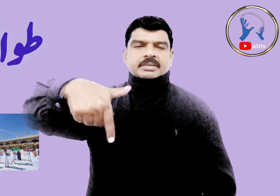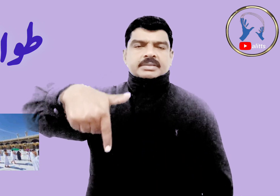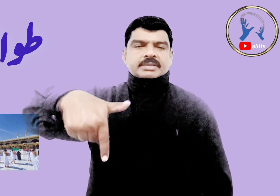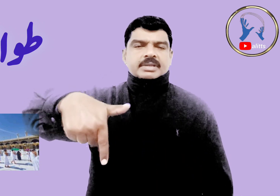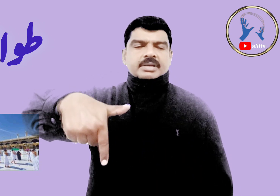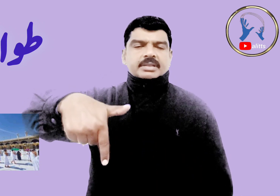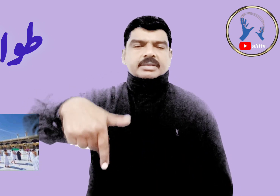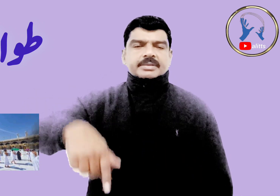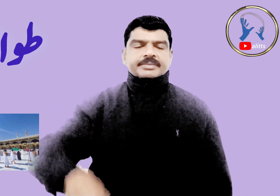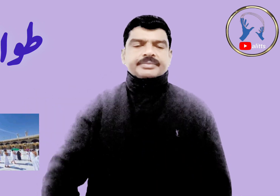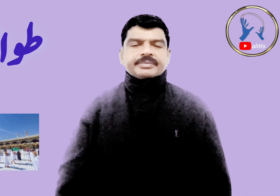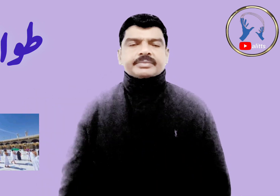सात